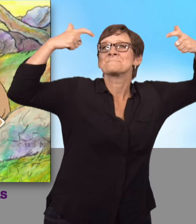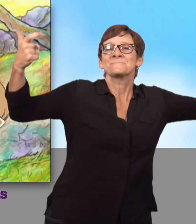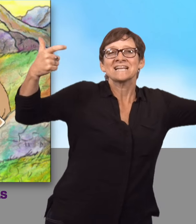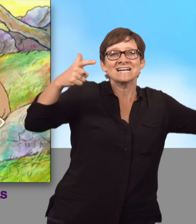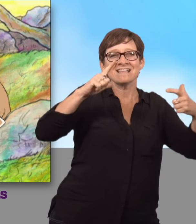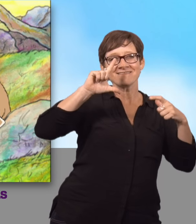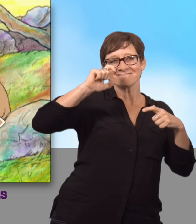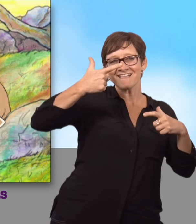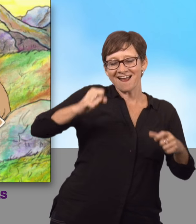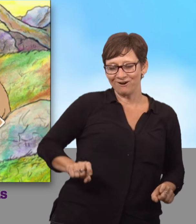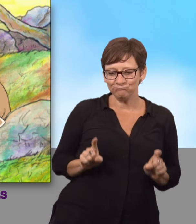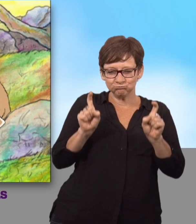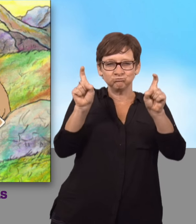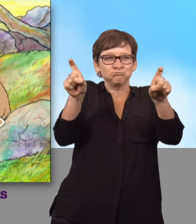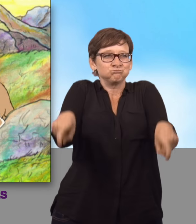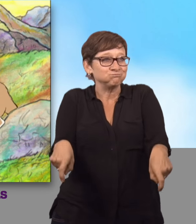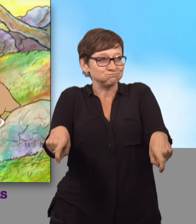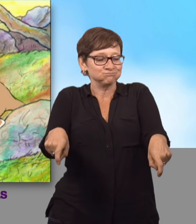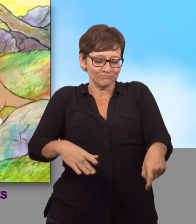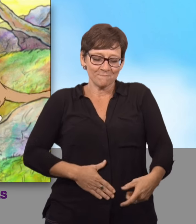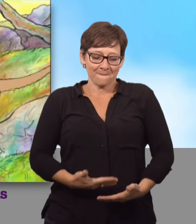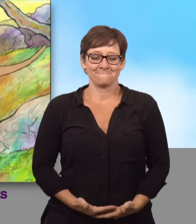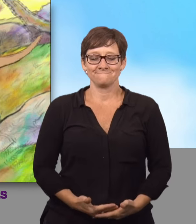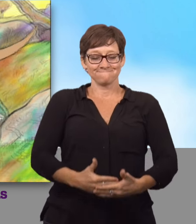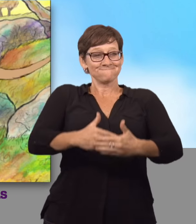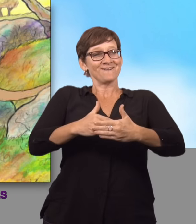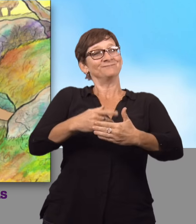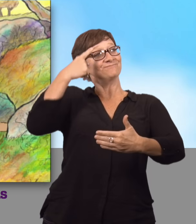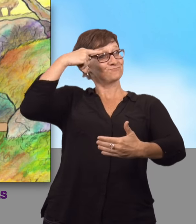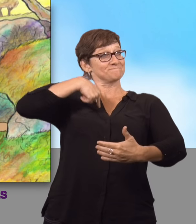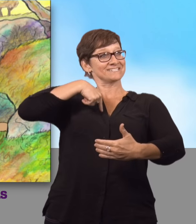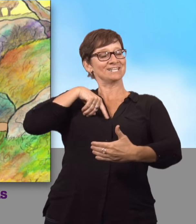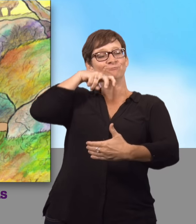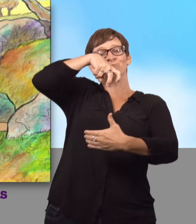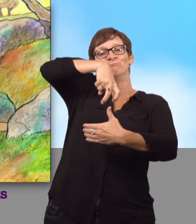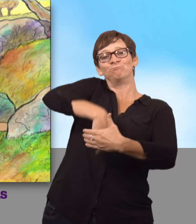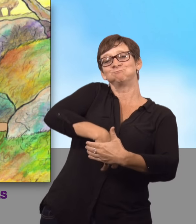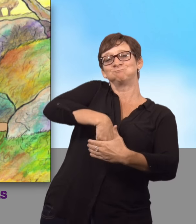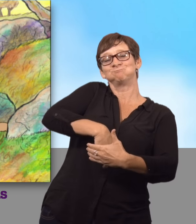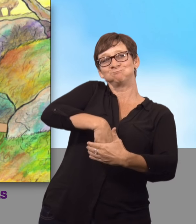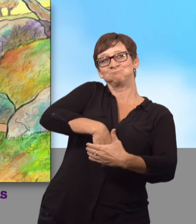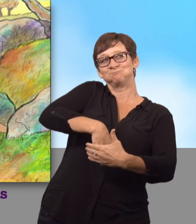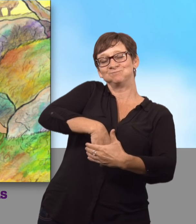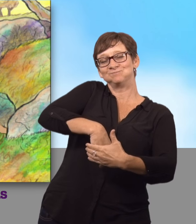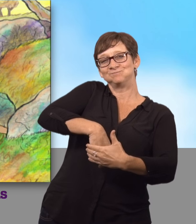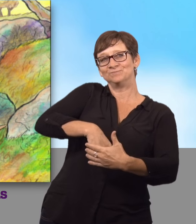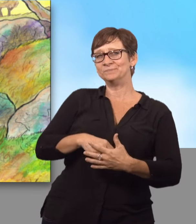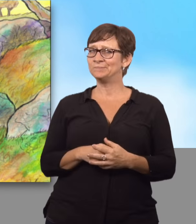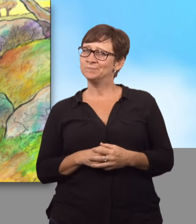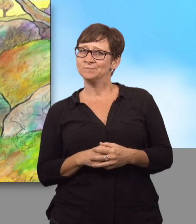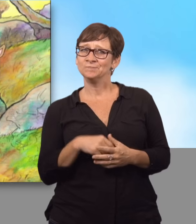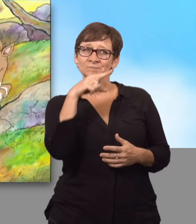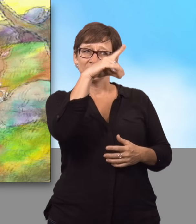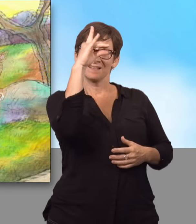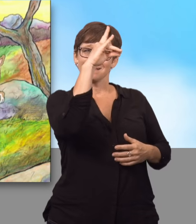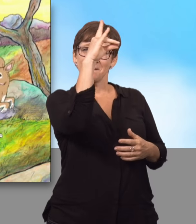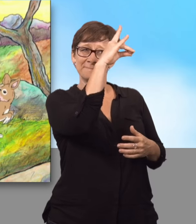Tiene grandes patas traseras y un bolsillo para mí. No creo que las llamas sean